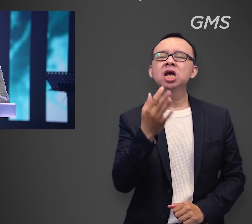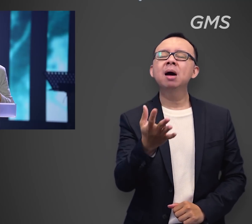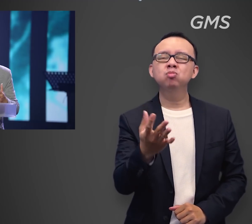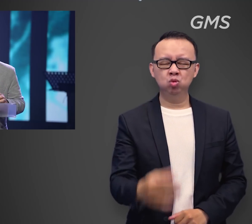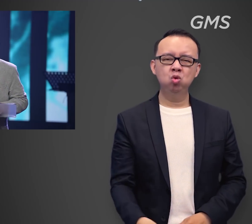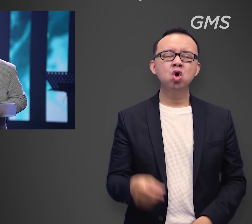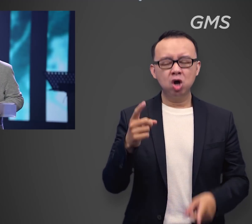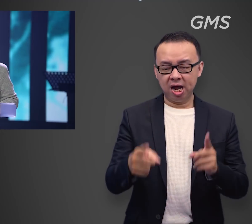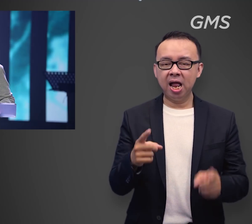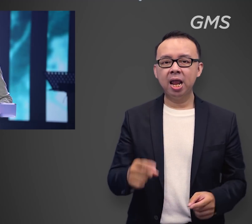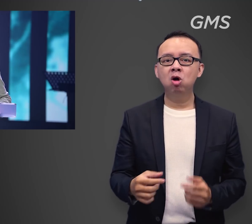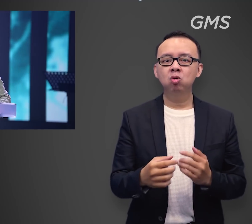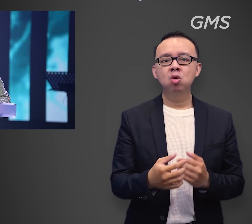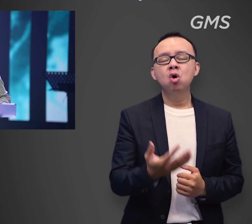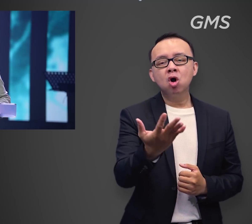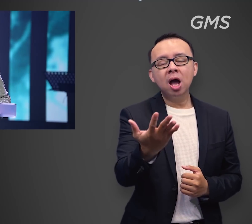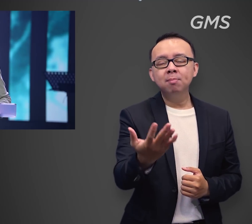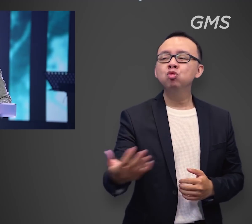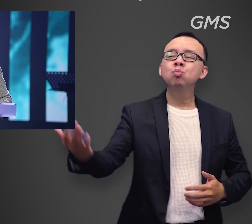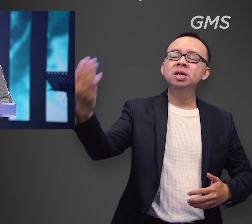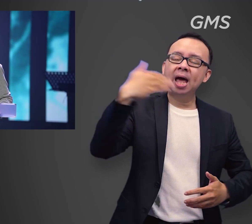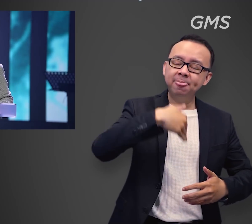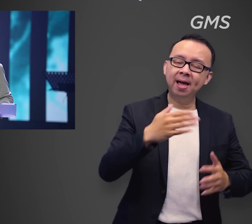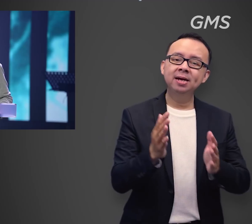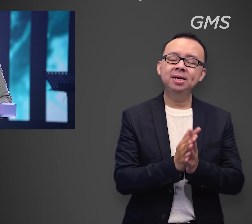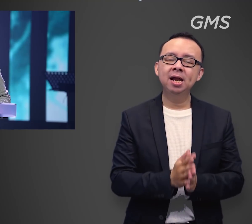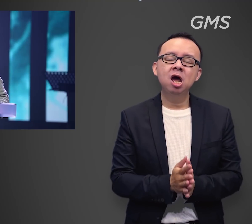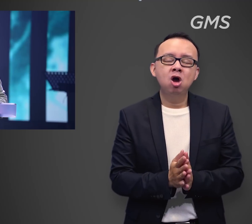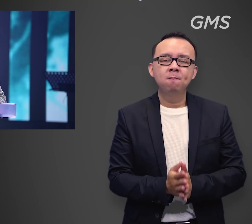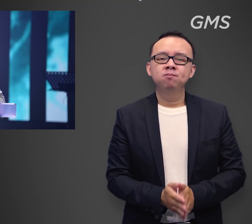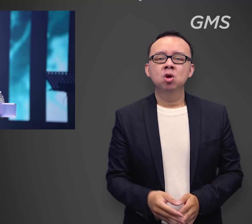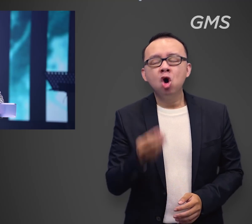umatnya datang saja. Kata Alkitab, kalau umatku ini mengaku dosa,